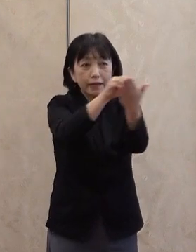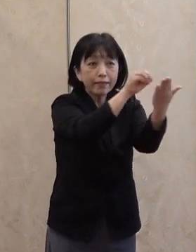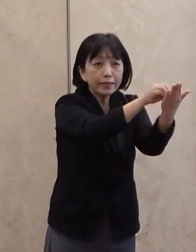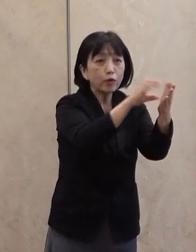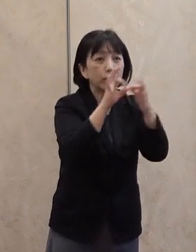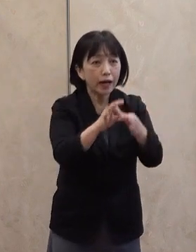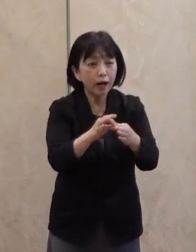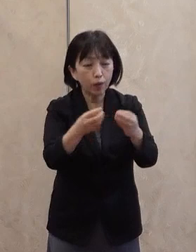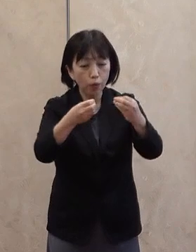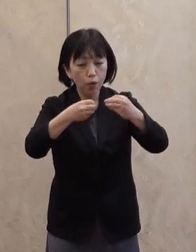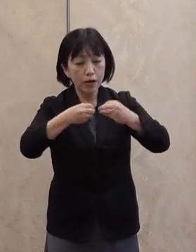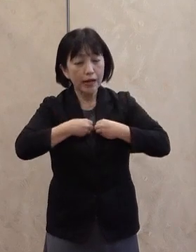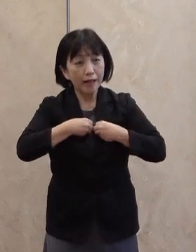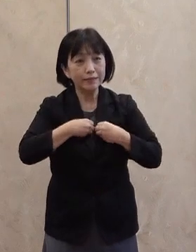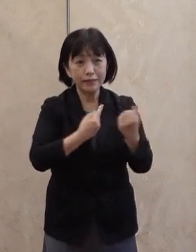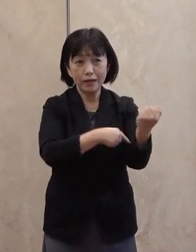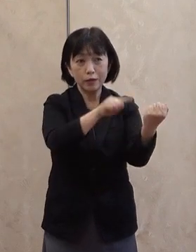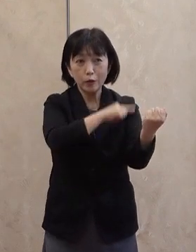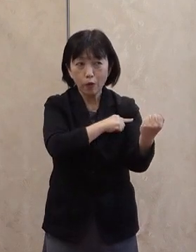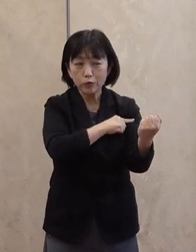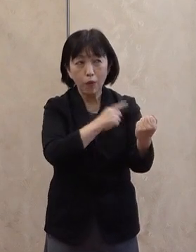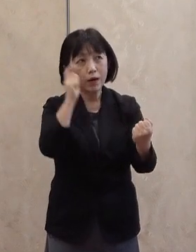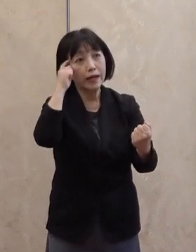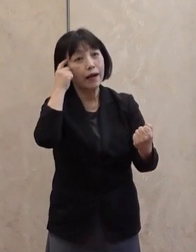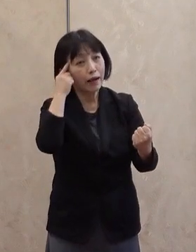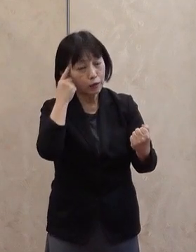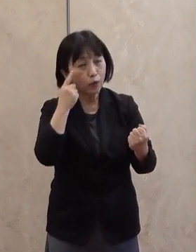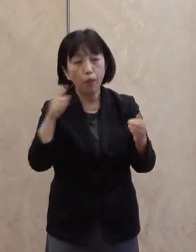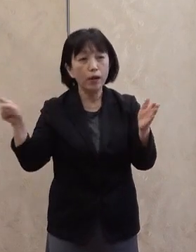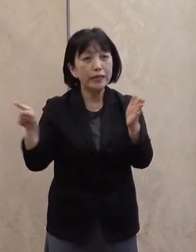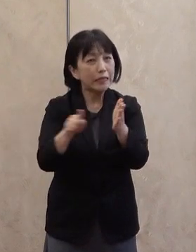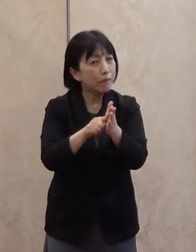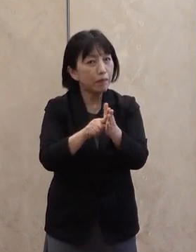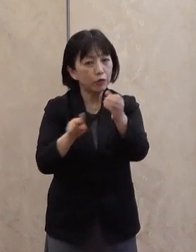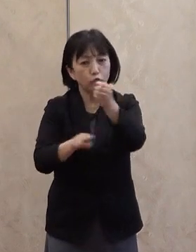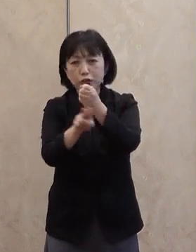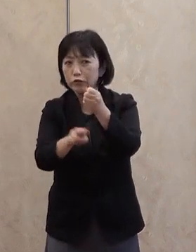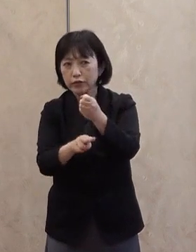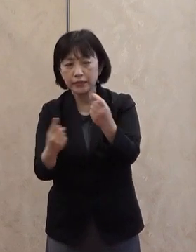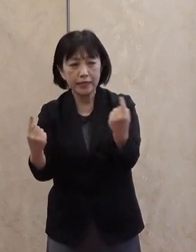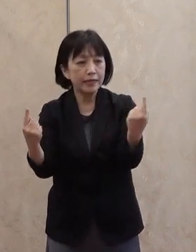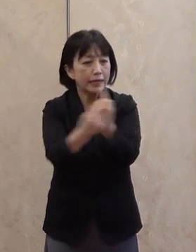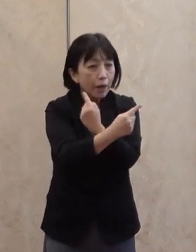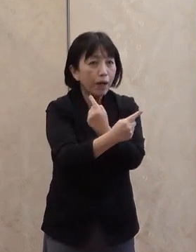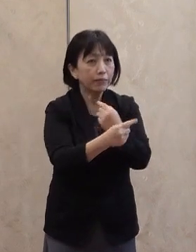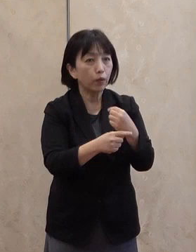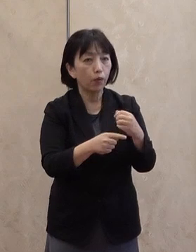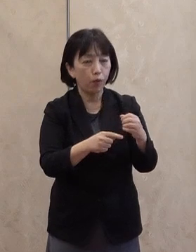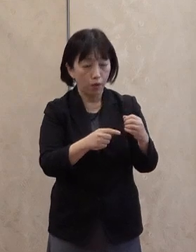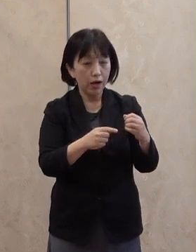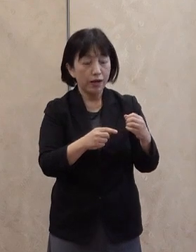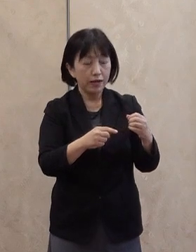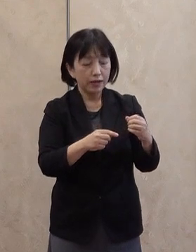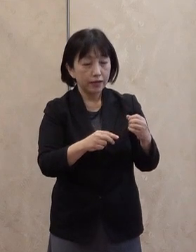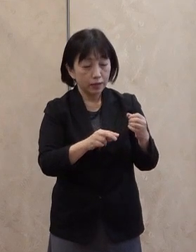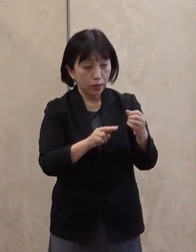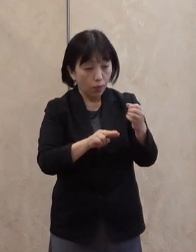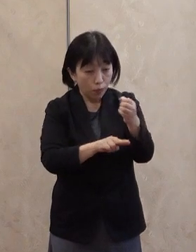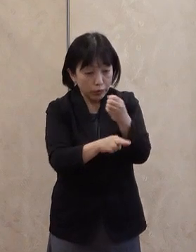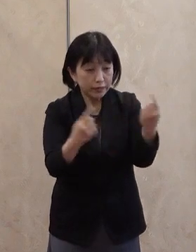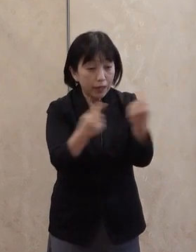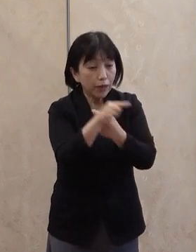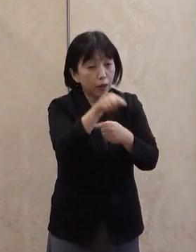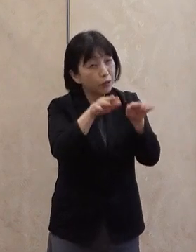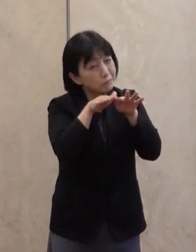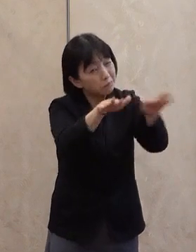らく既存株に取って代わるだろうというふうにも思ってます。大阪、兵庫ではそれ